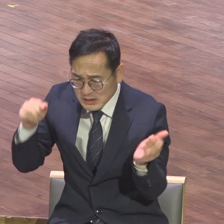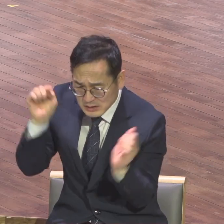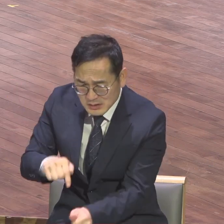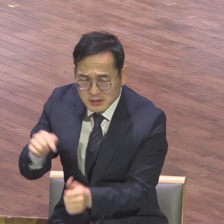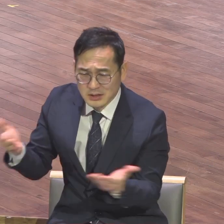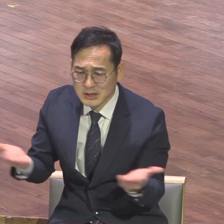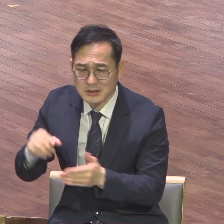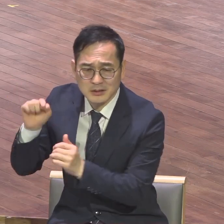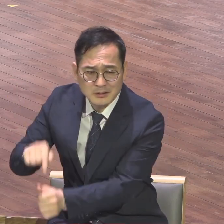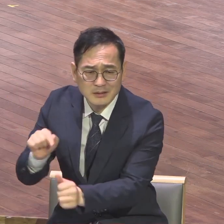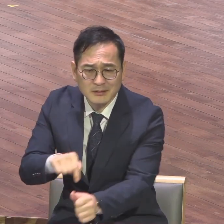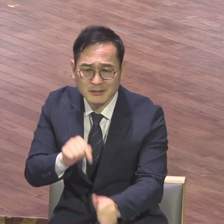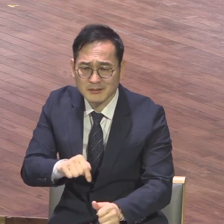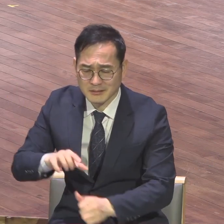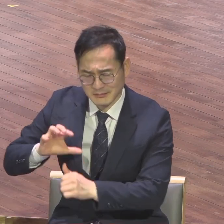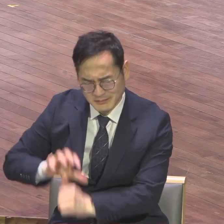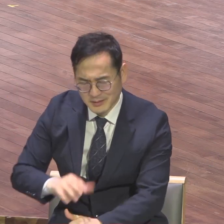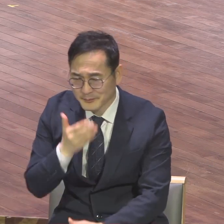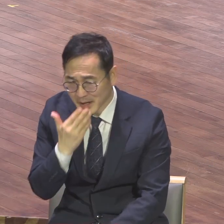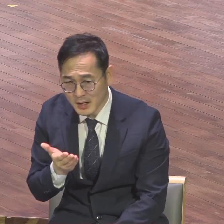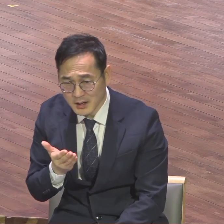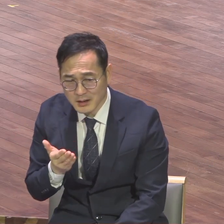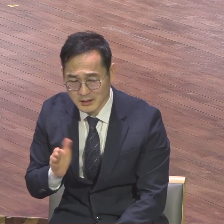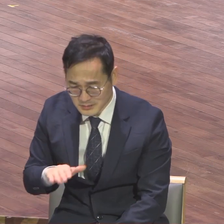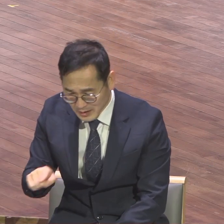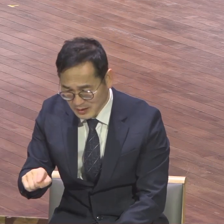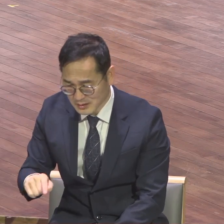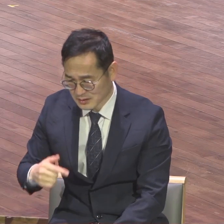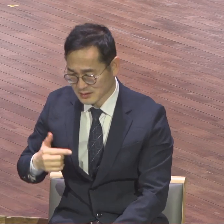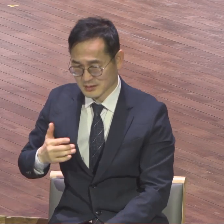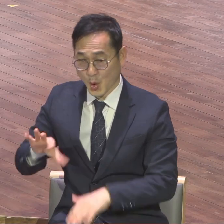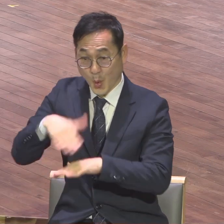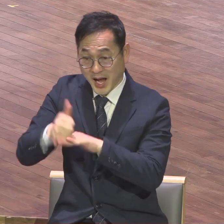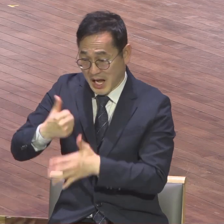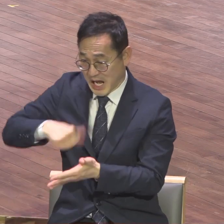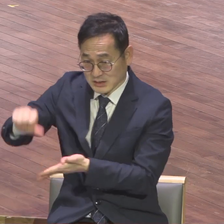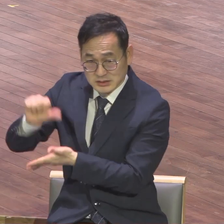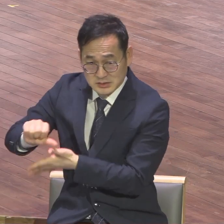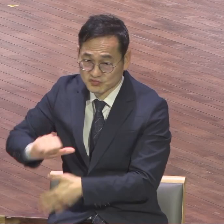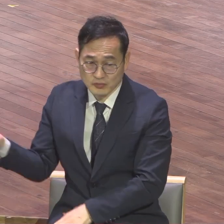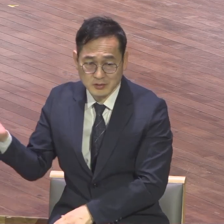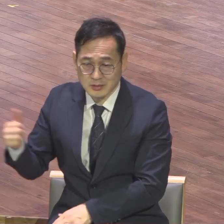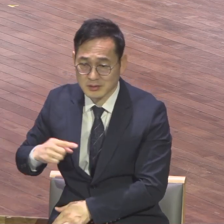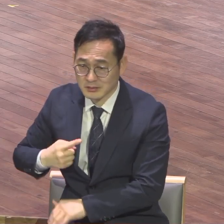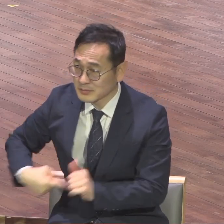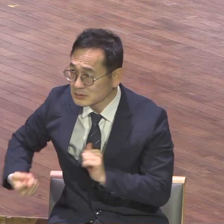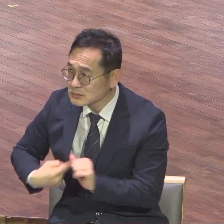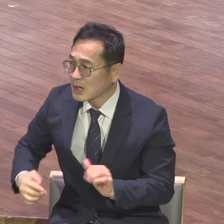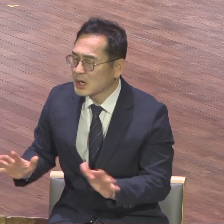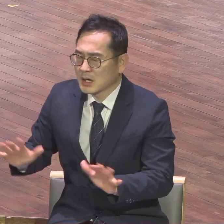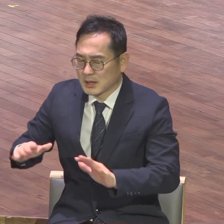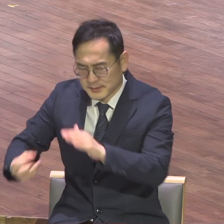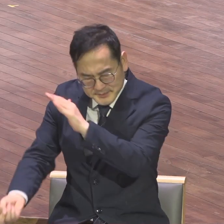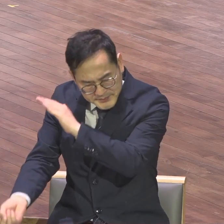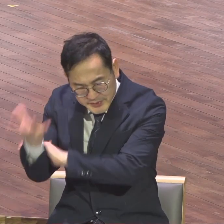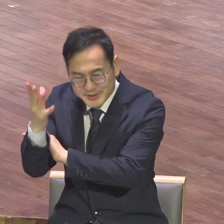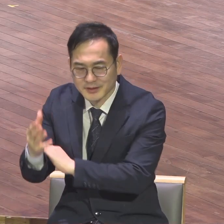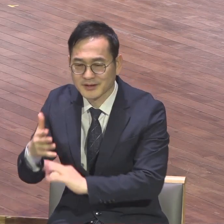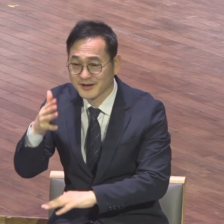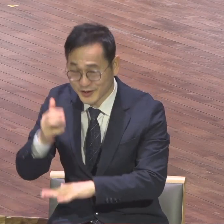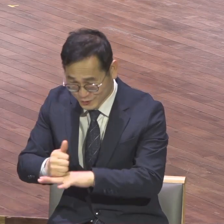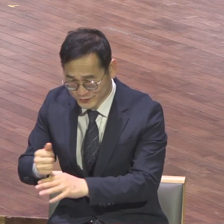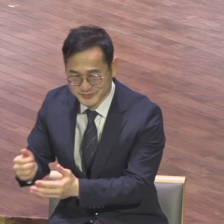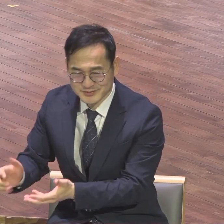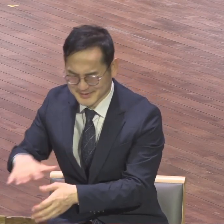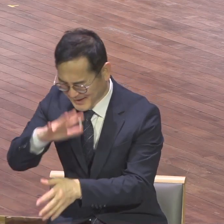죽었으니까 결국은 다 허락합니다. 이런 다 하나님의 은혜에 감사해서 지키는 것이